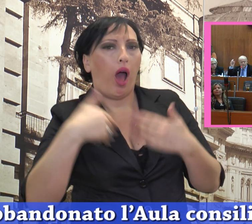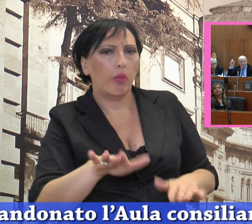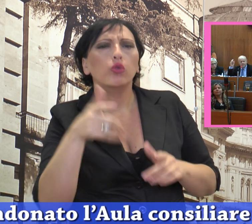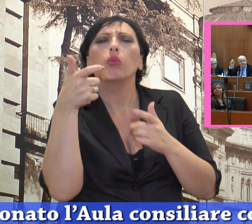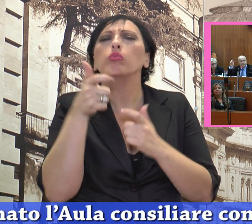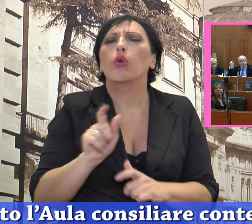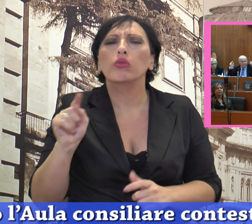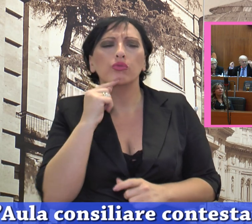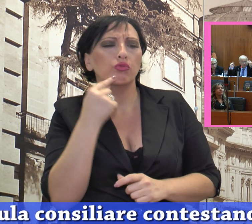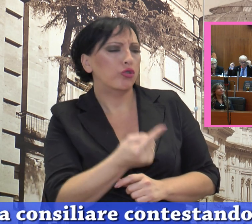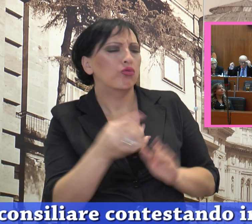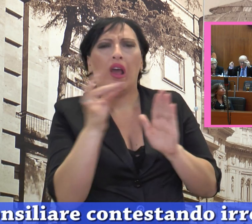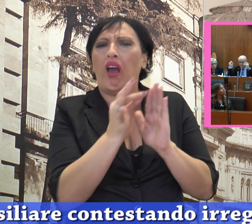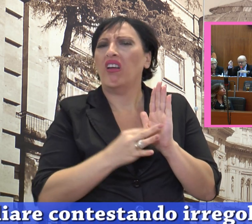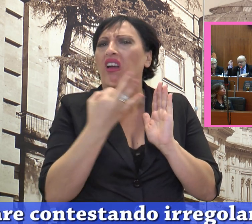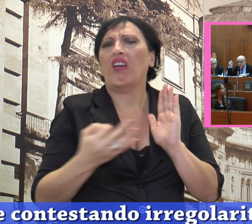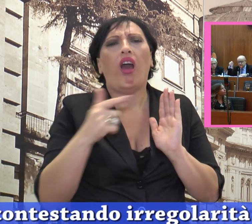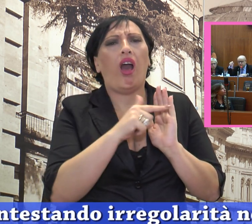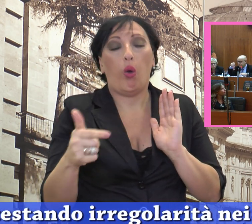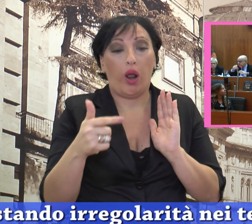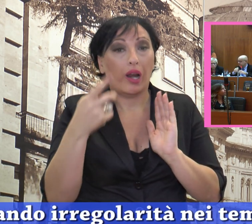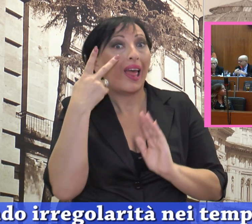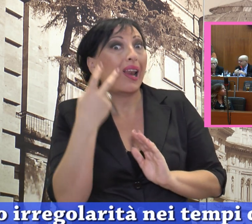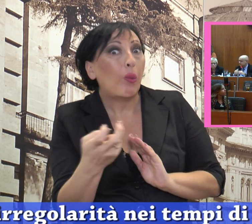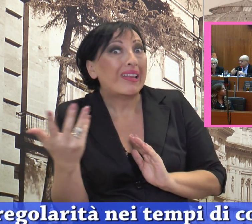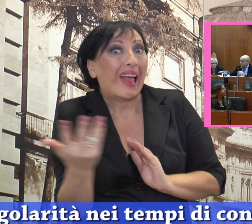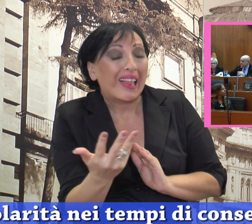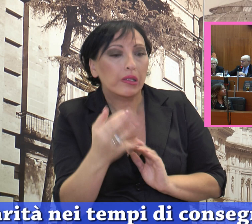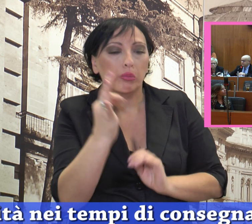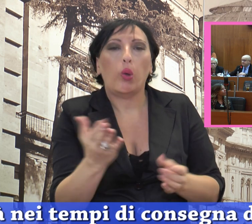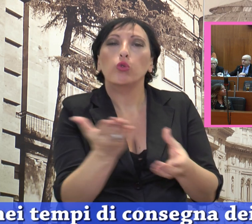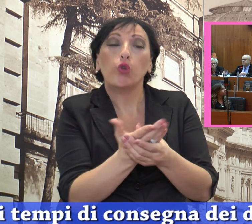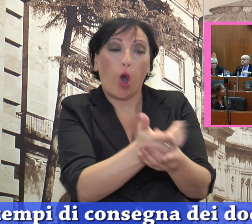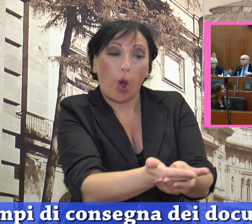contestando irregolarità nei tempi di consegna dei documenti da discutere.